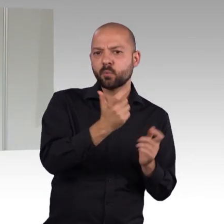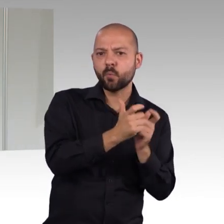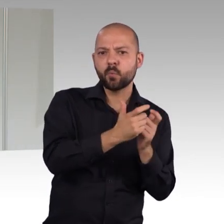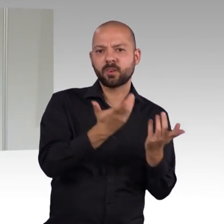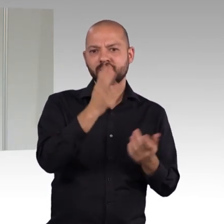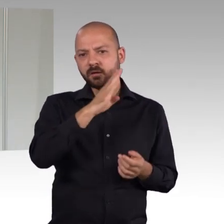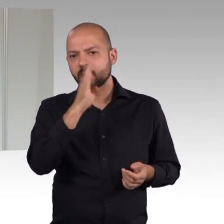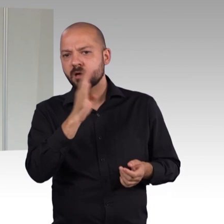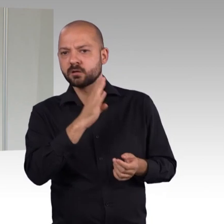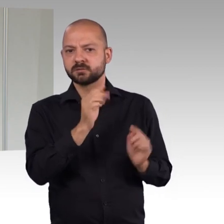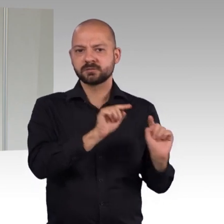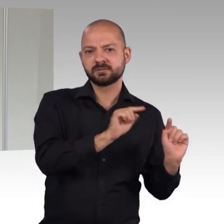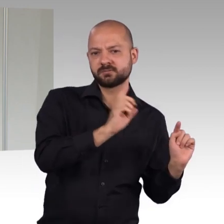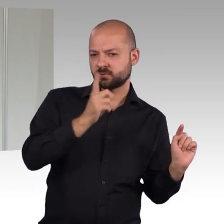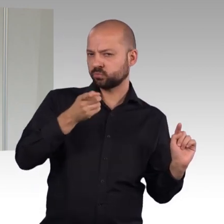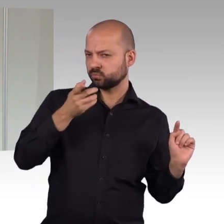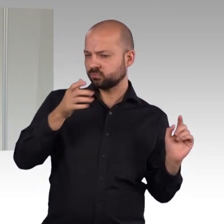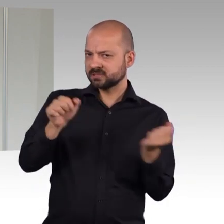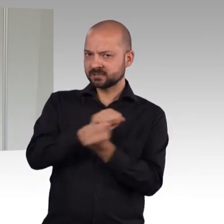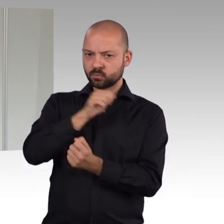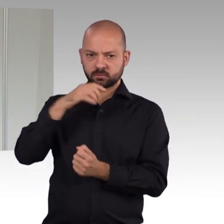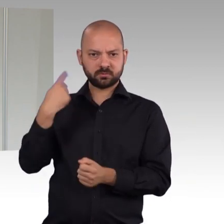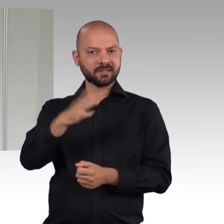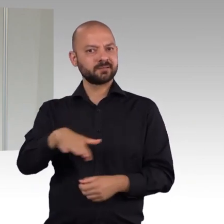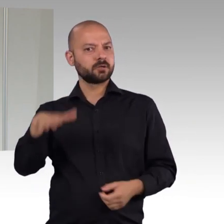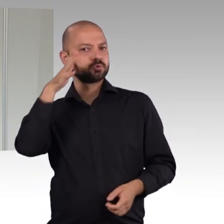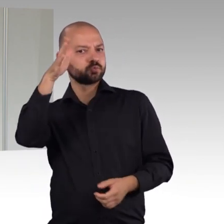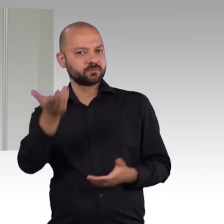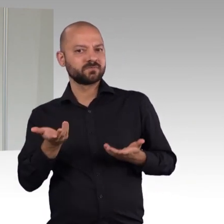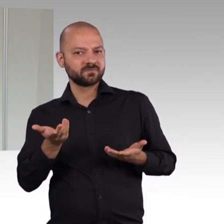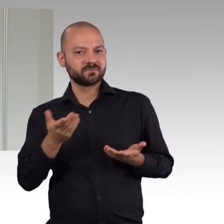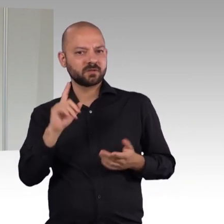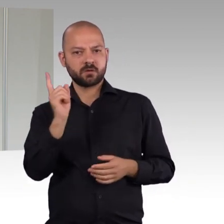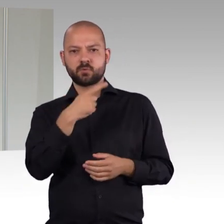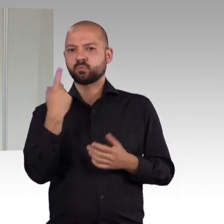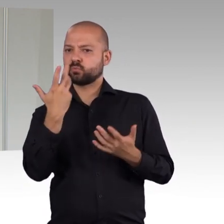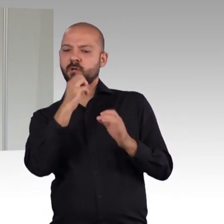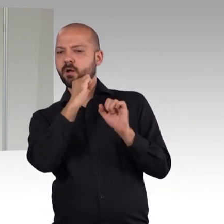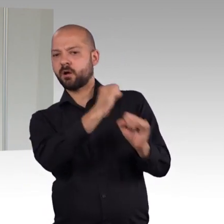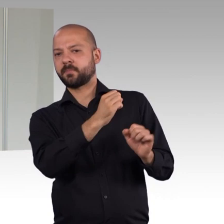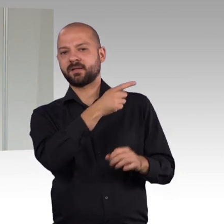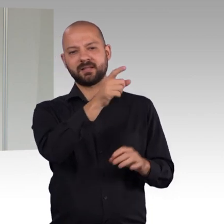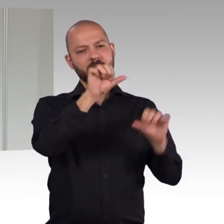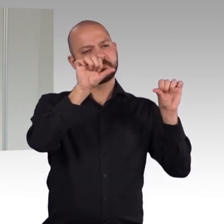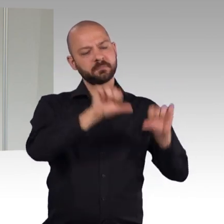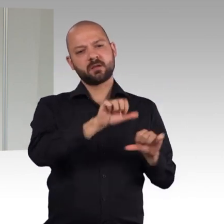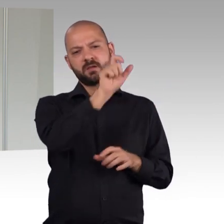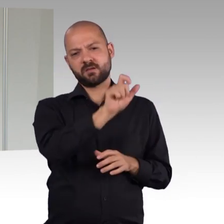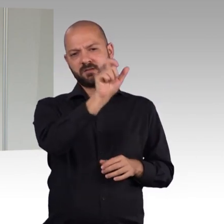kein Thema, wo Umweltministerin Schulze kleine Vorschlägchen machen darf, die dann von der Union gekillt werden. Klimaschutz, das ist